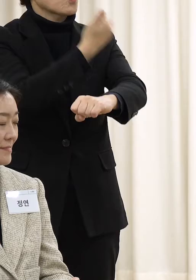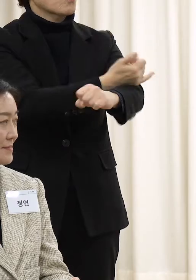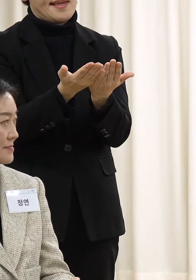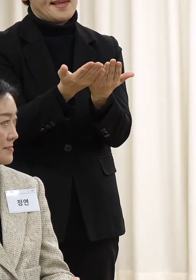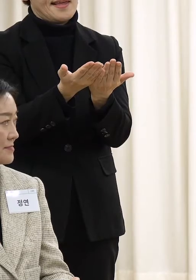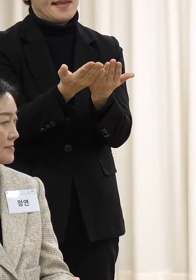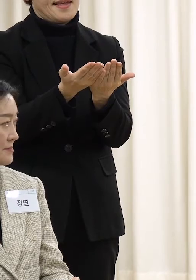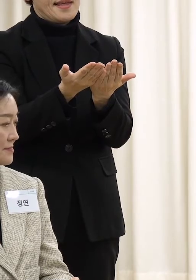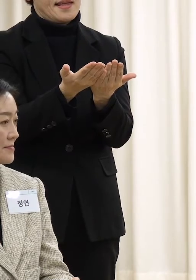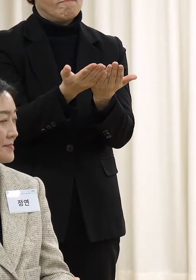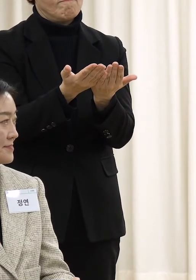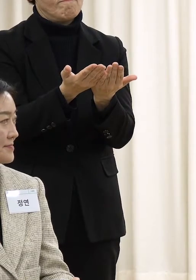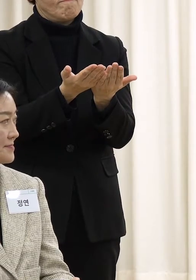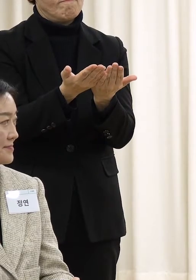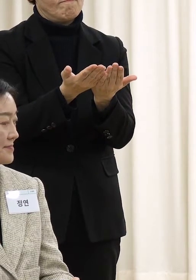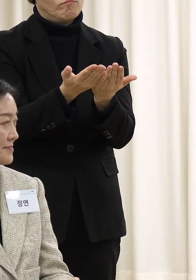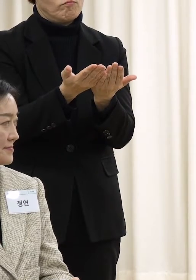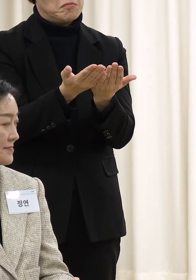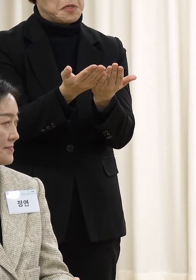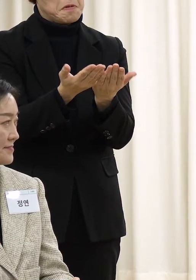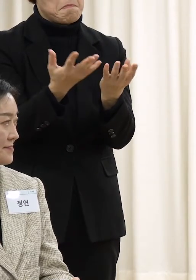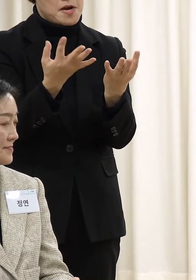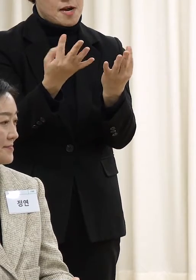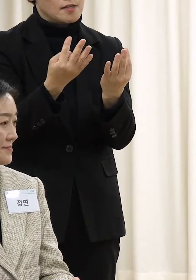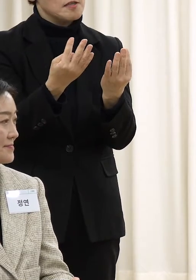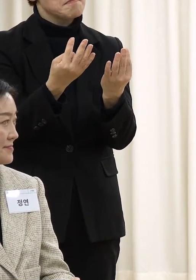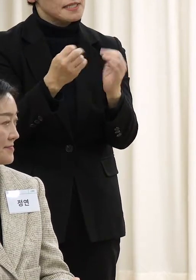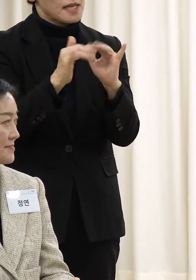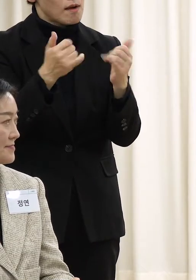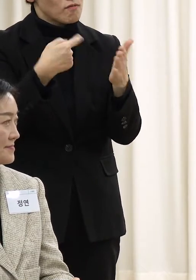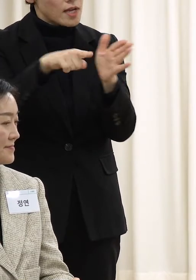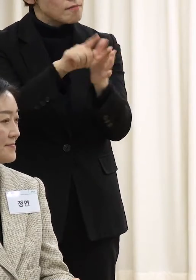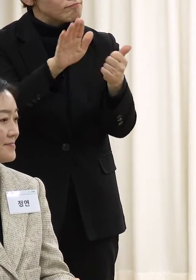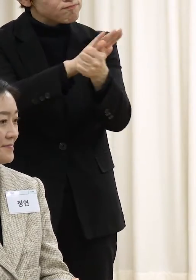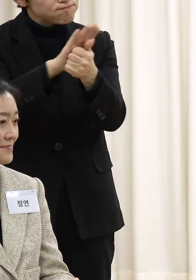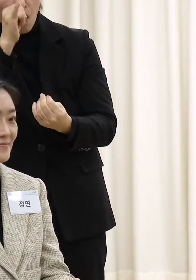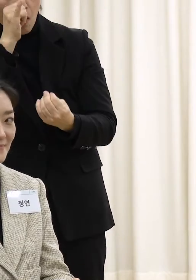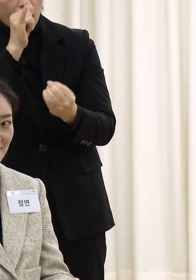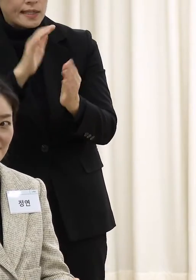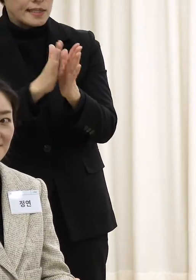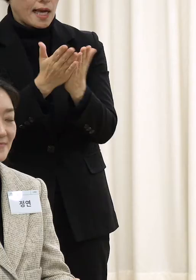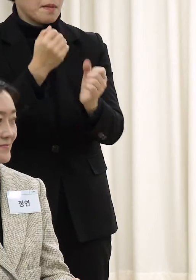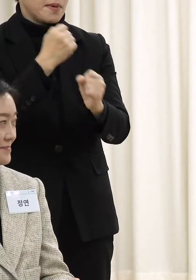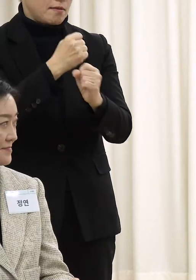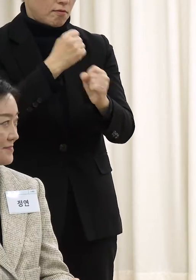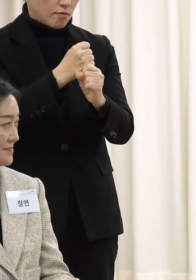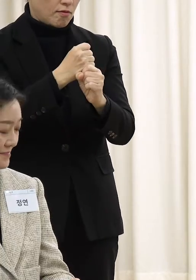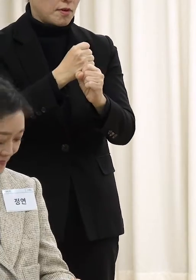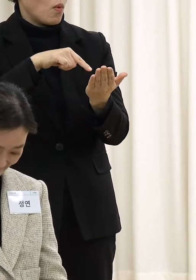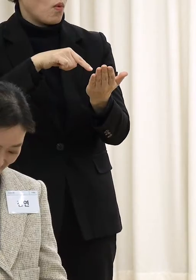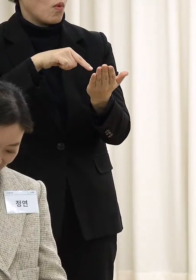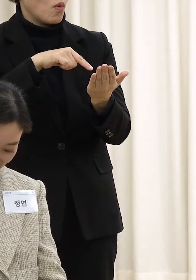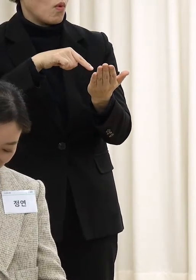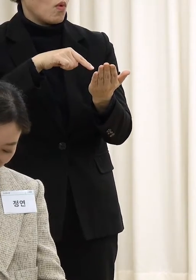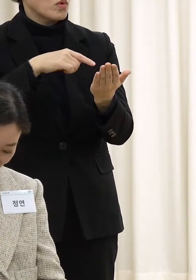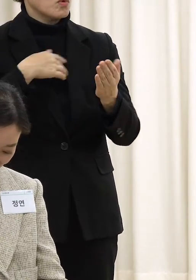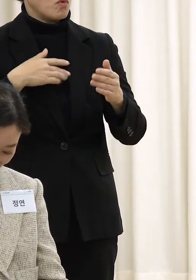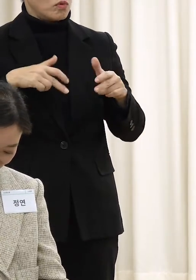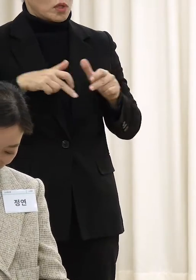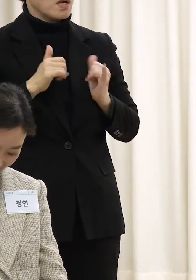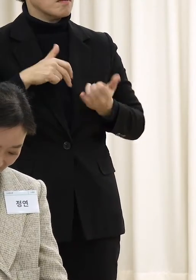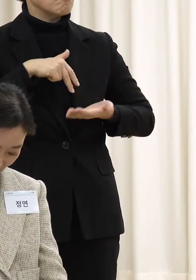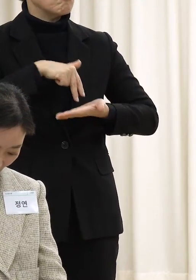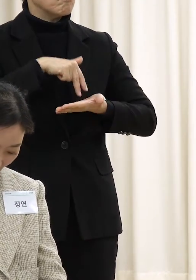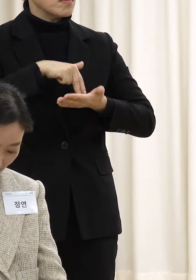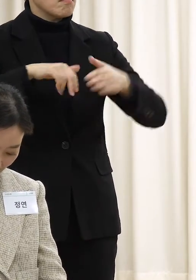책이 서로 이제 배려들이 담겨 있는 책들을 더 많이 만들어서 많은 사람들이 더 볼 수 있고,